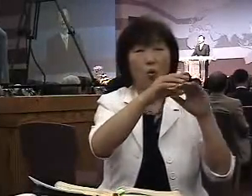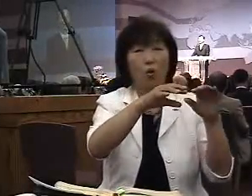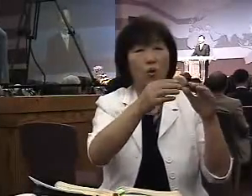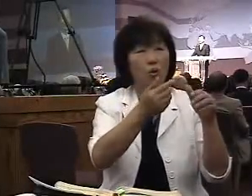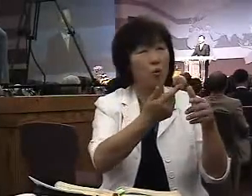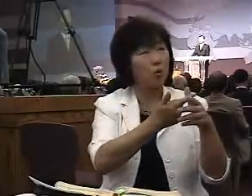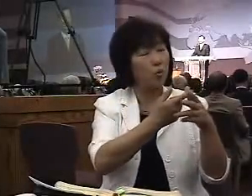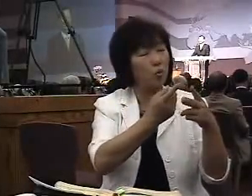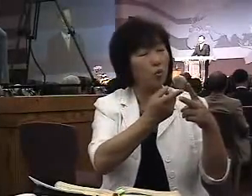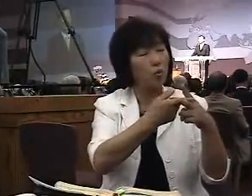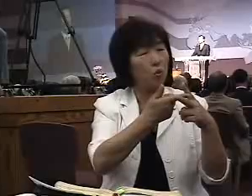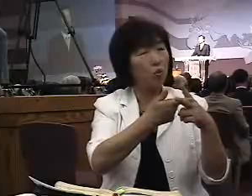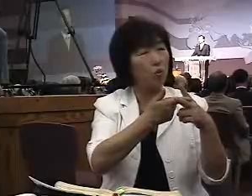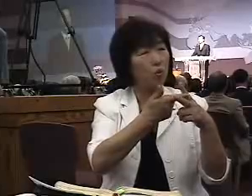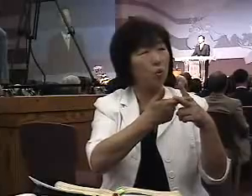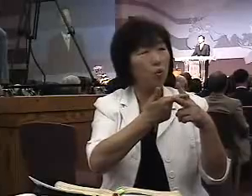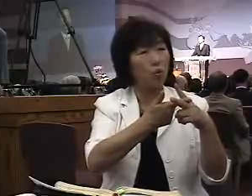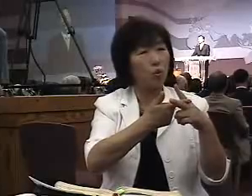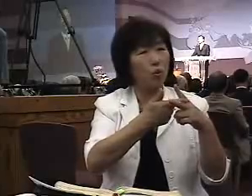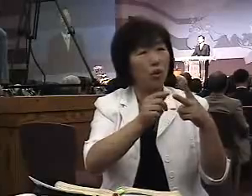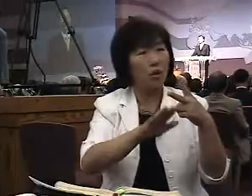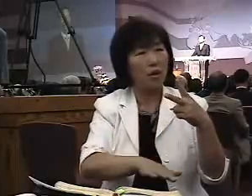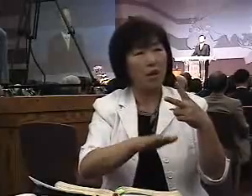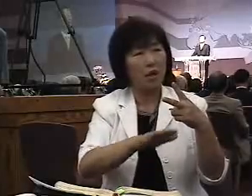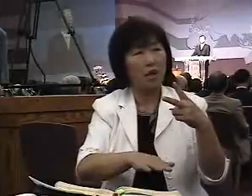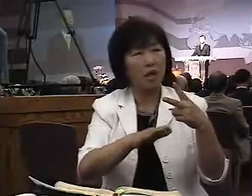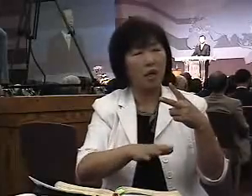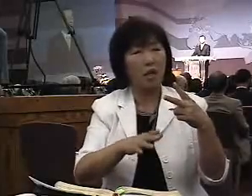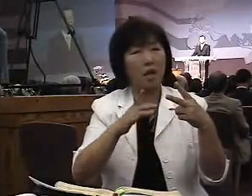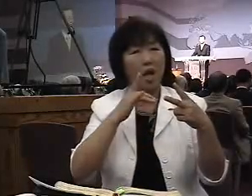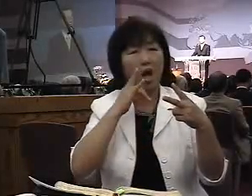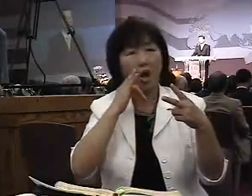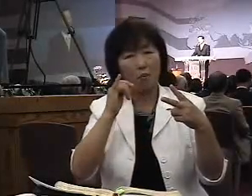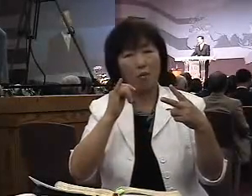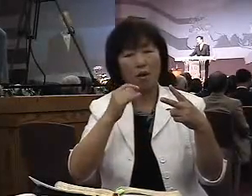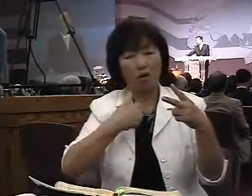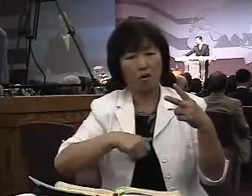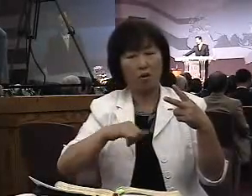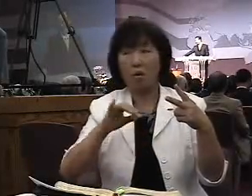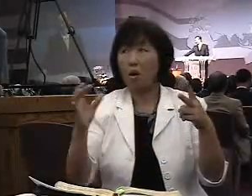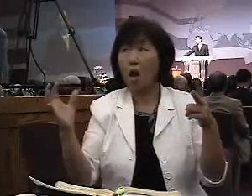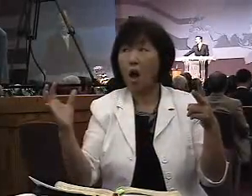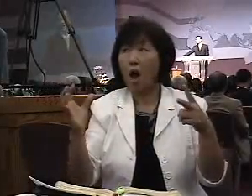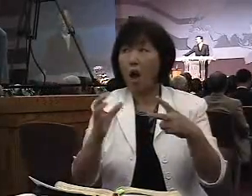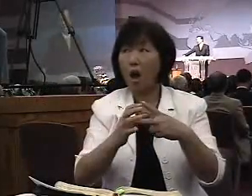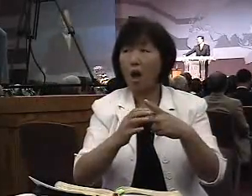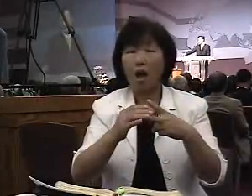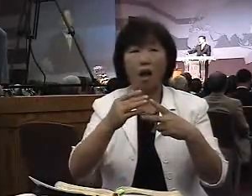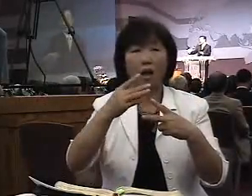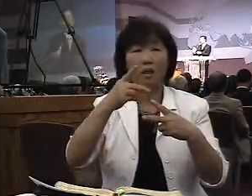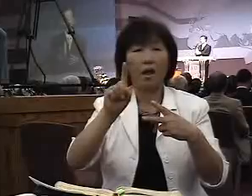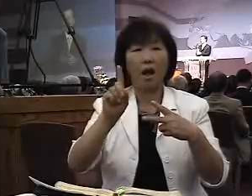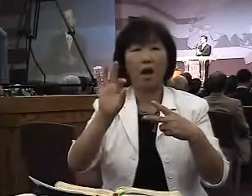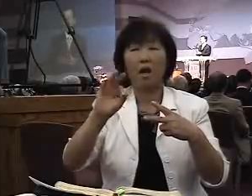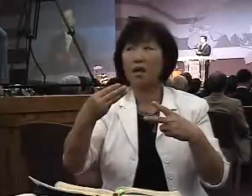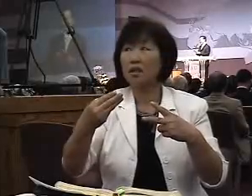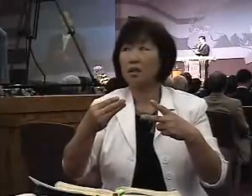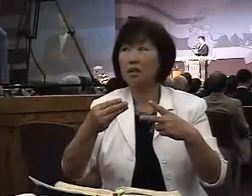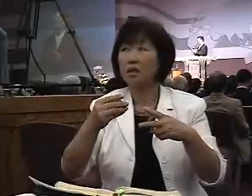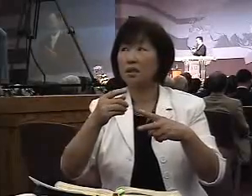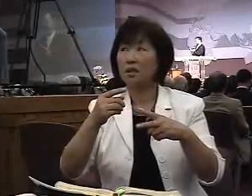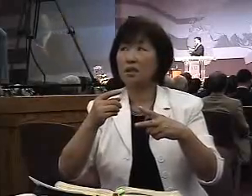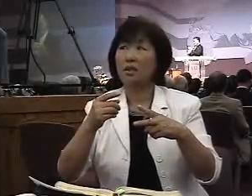6학년 미만의 자녀들과 엄마들이, 아빠들이 오셔도 좋고요, 모여갖고 이렇게 그 타일을